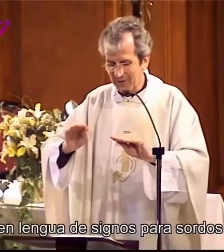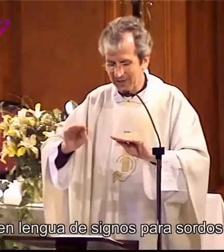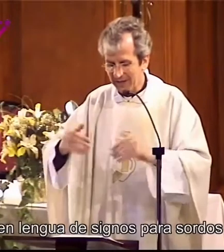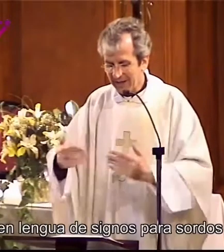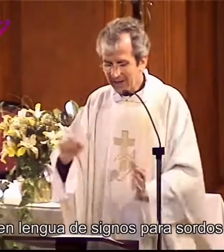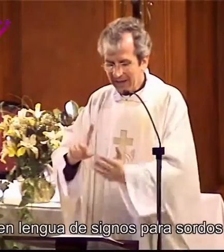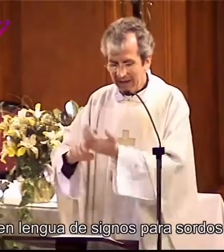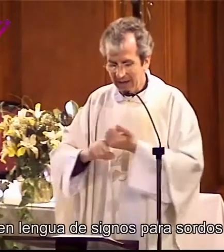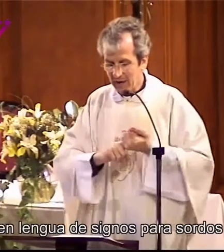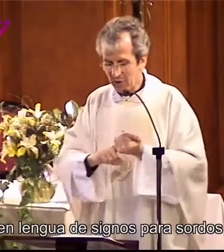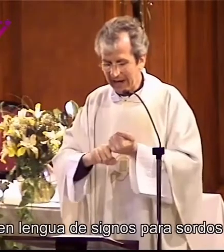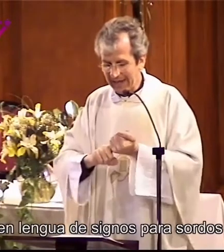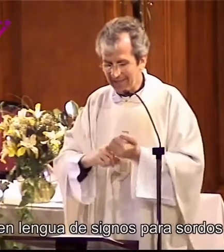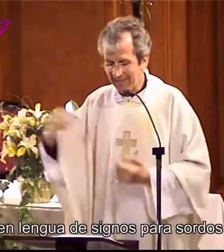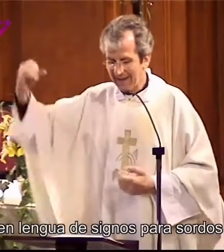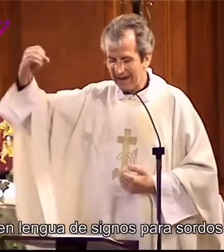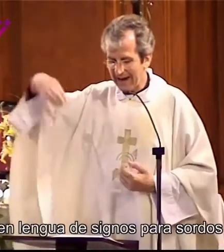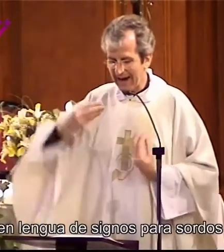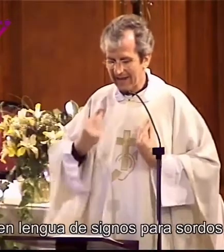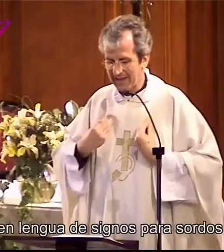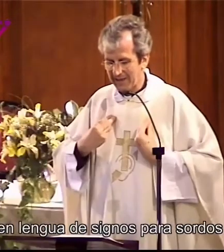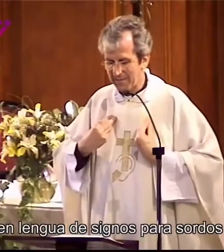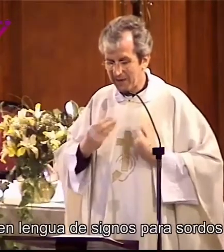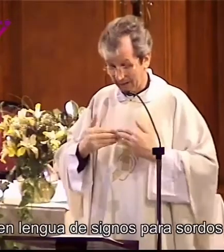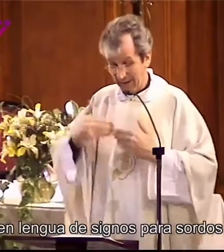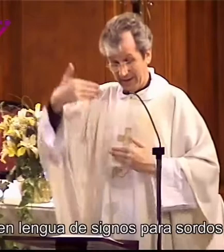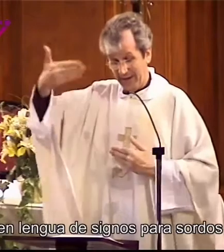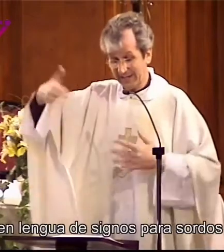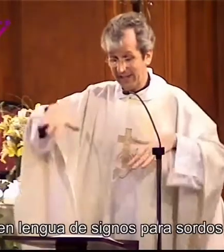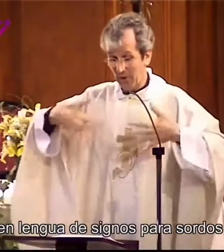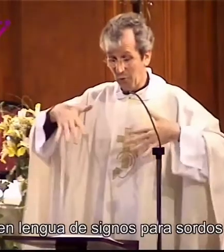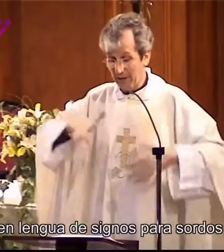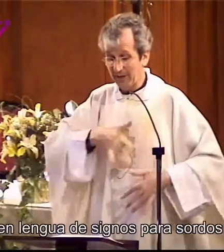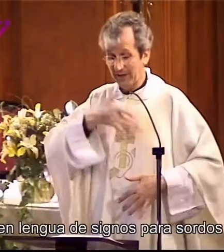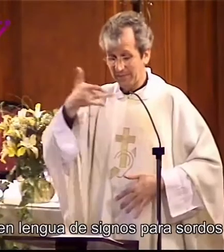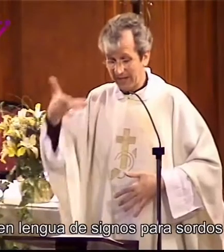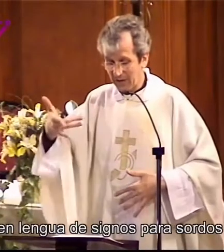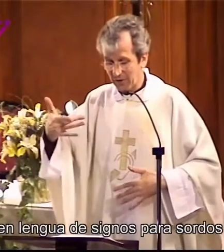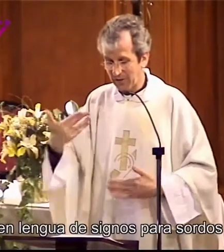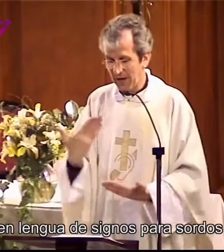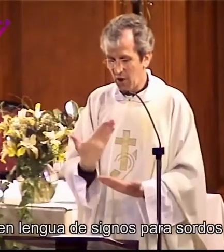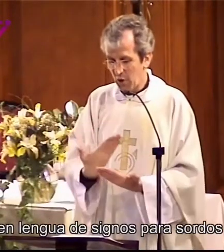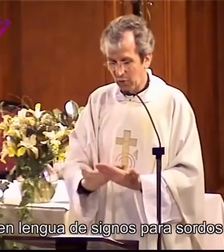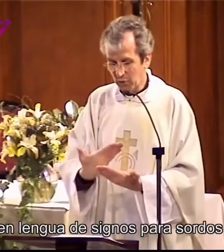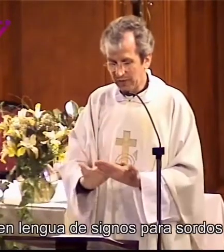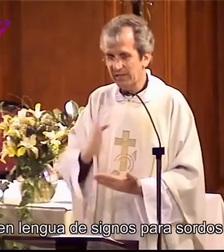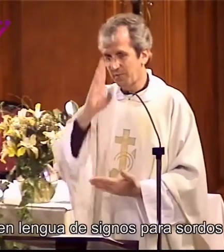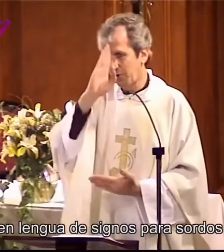y que nos alcance la gracia de vivir este jubileo de la misericordia con un testimonio